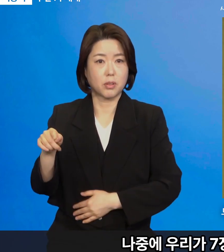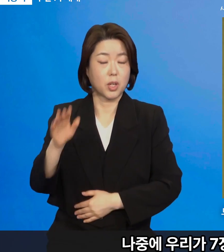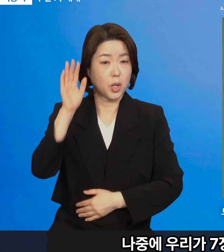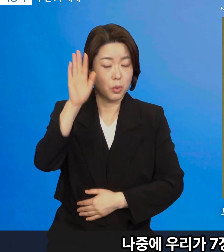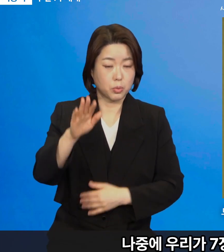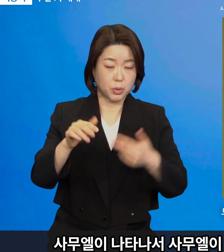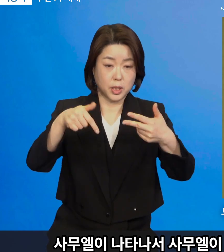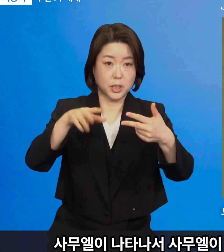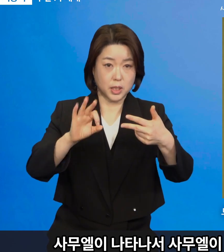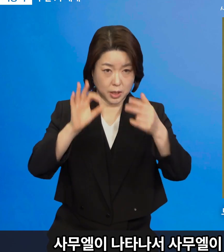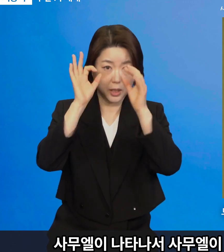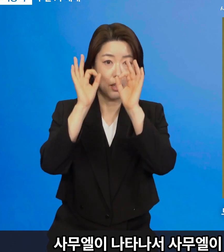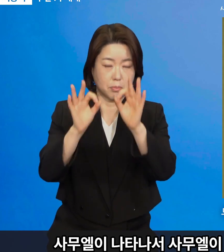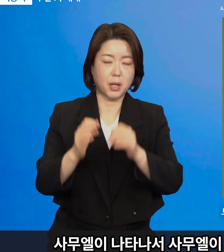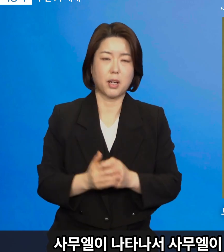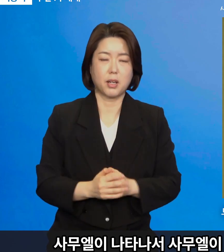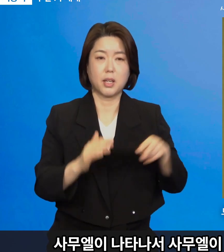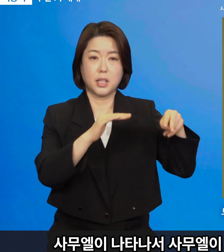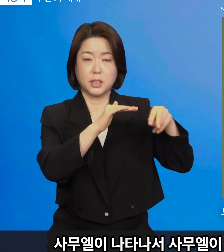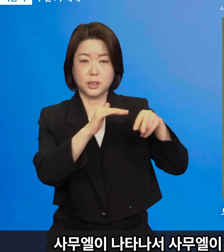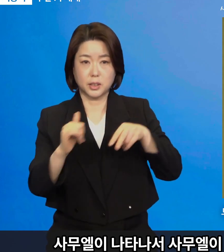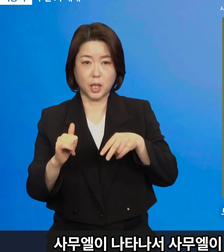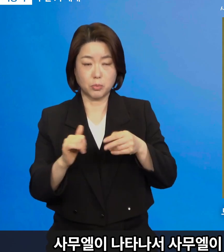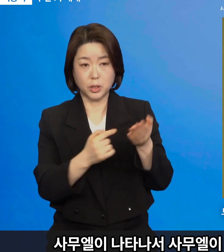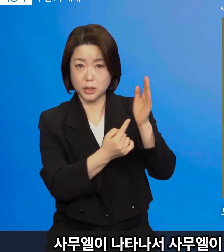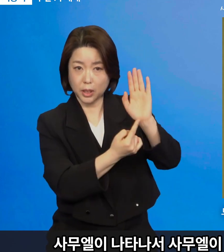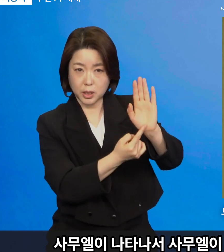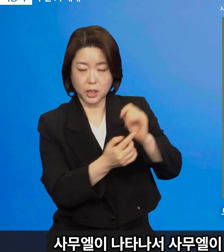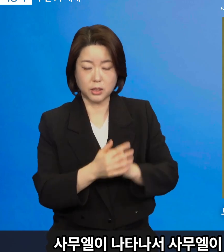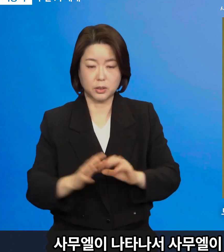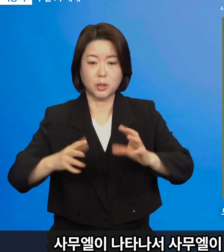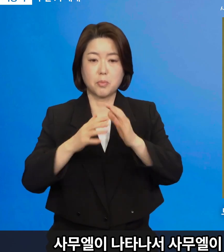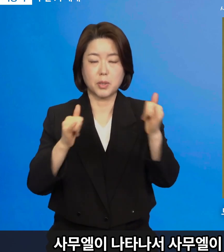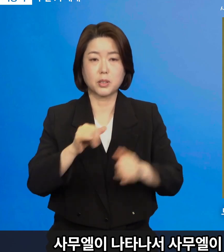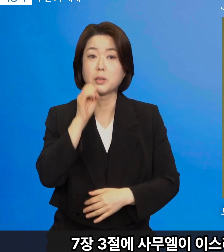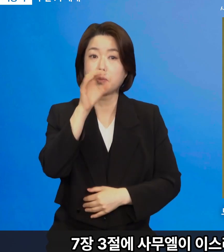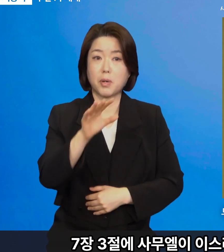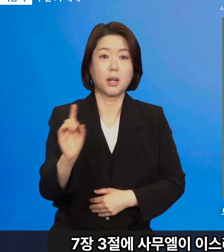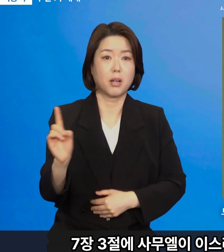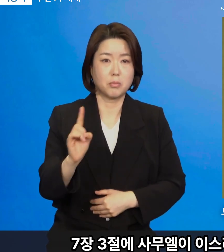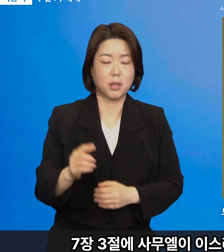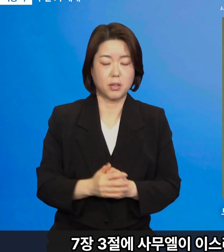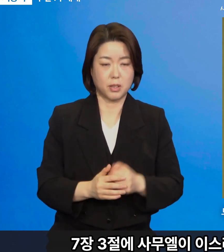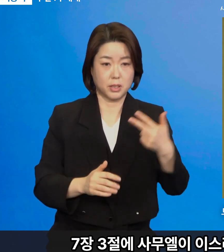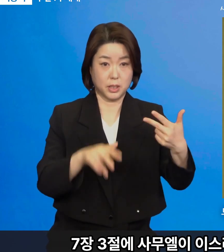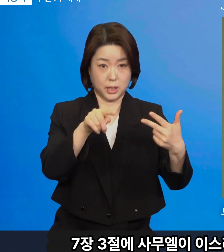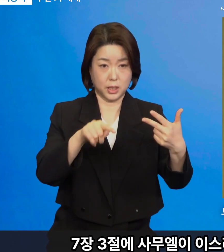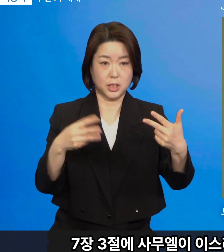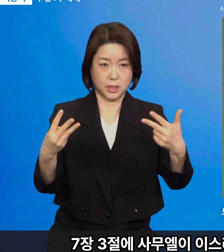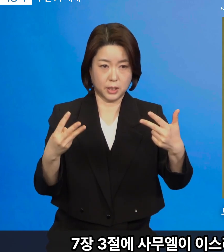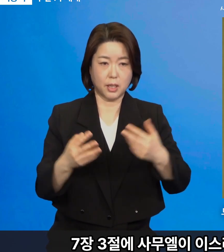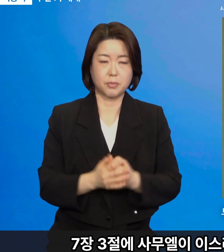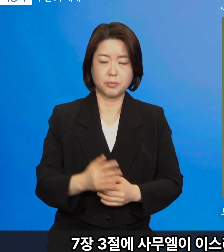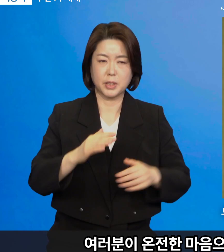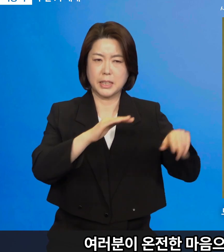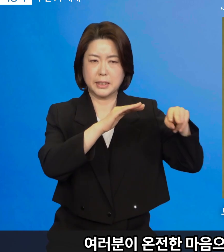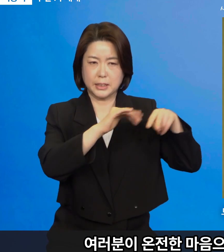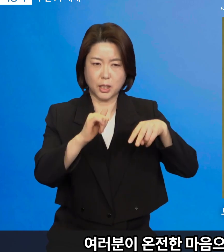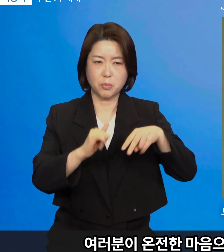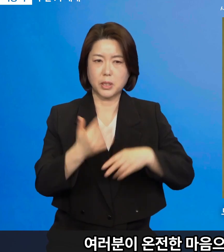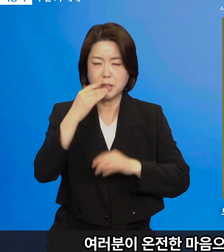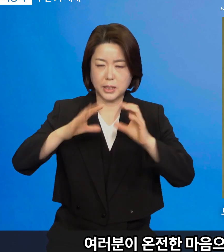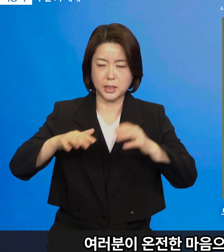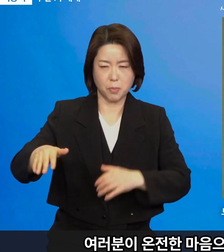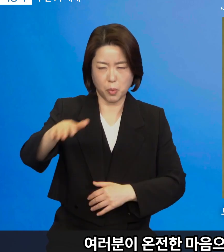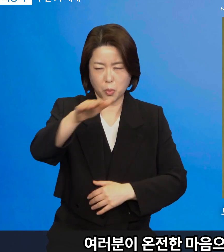살펴보겠지만 사무엘이 나타나서 사무엘이 백성들에게 이런 얘기를 해요. 7장 3절에 사무엘이 이스라엘 온 족속에게 말하였다.